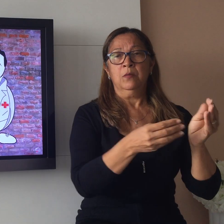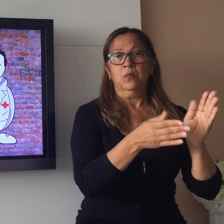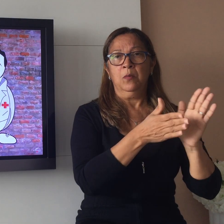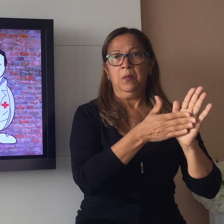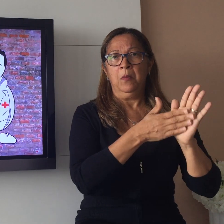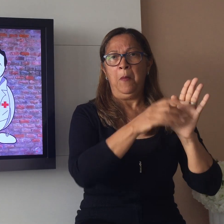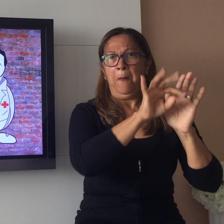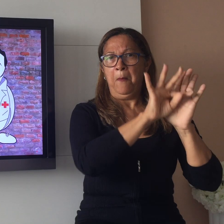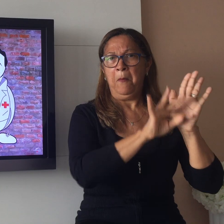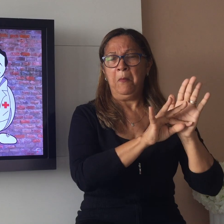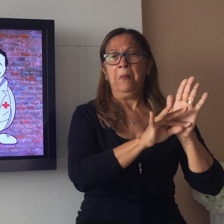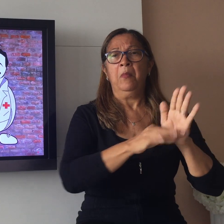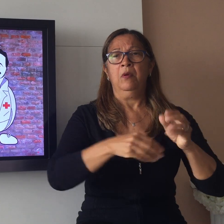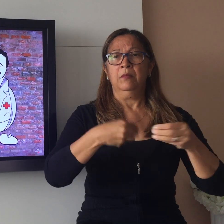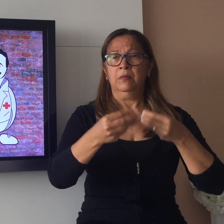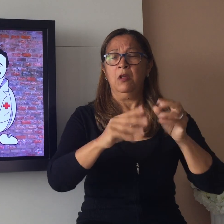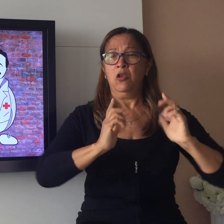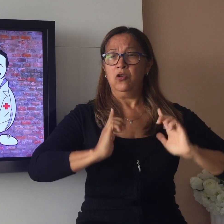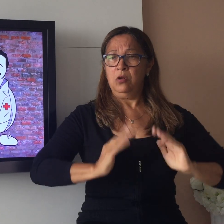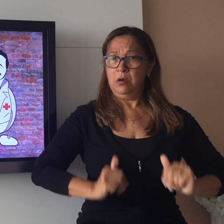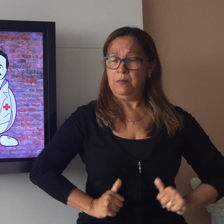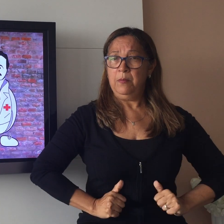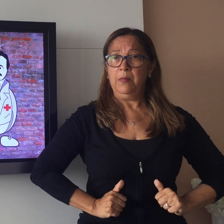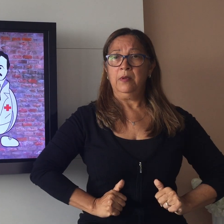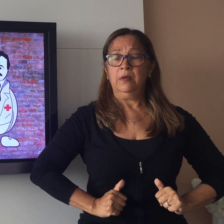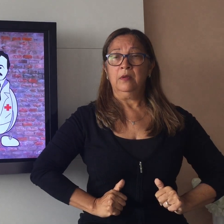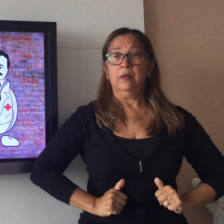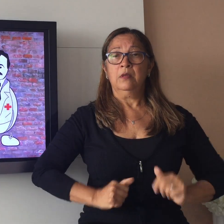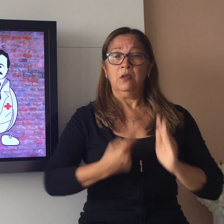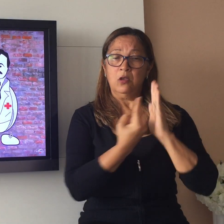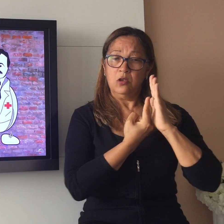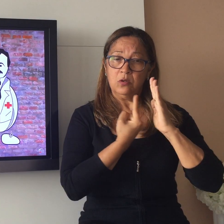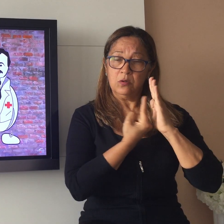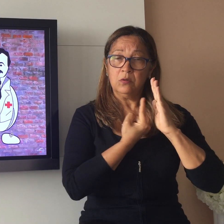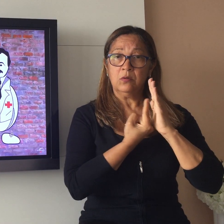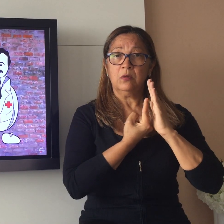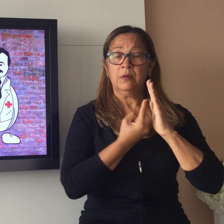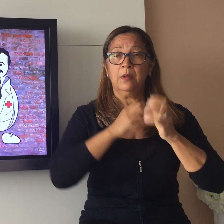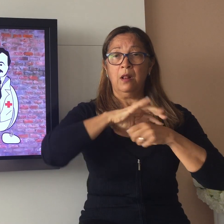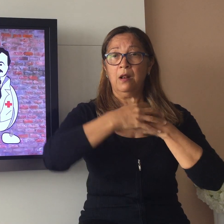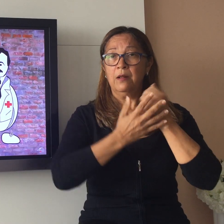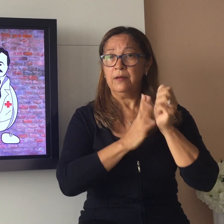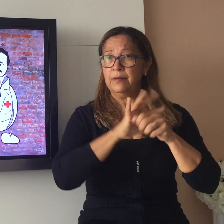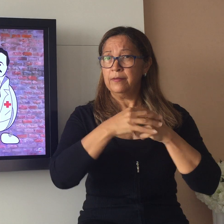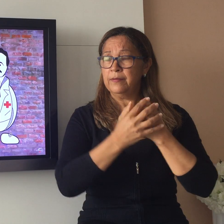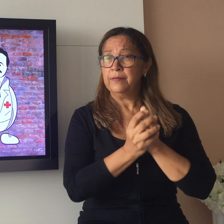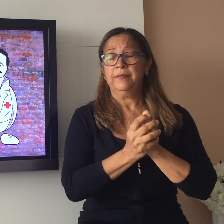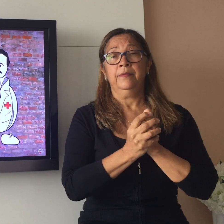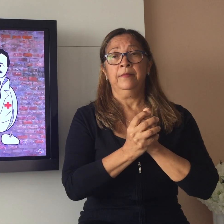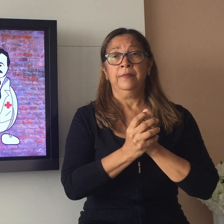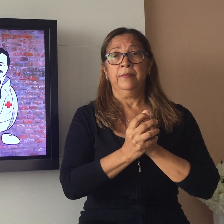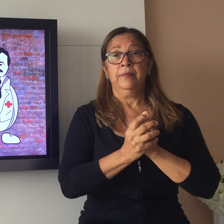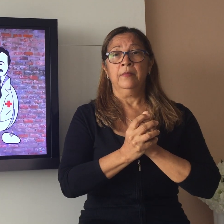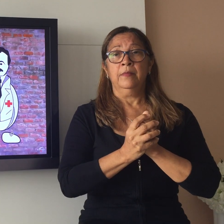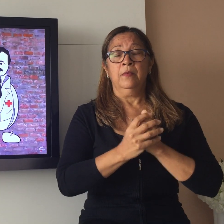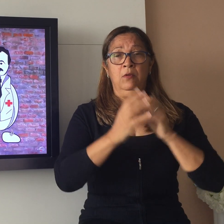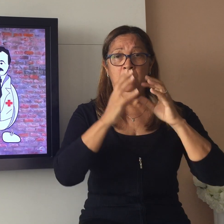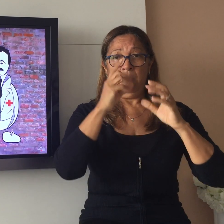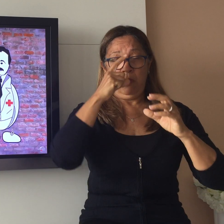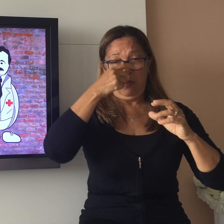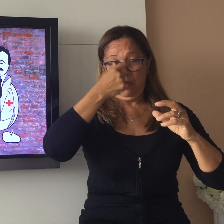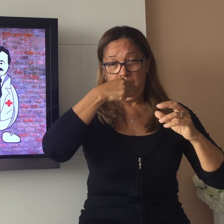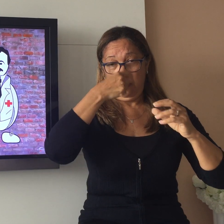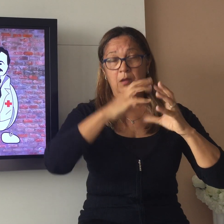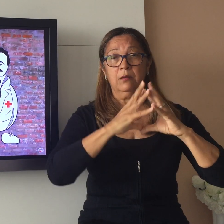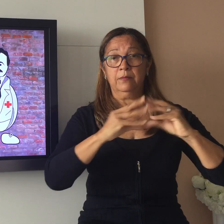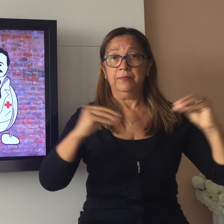cartilhas e panfletos com recomendações de higiene e isolamento. Lave as mãos constantemente, se da gripe quer